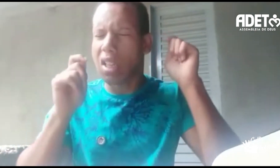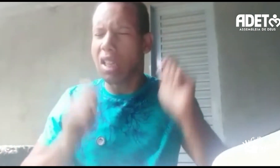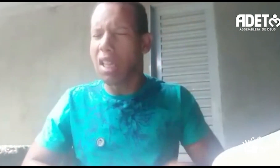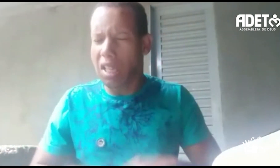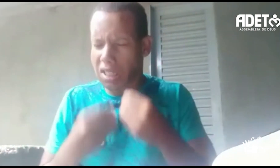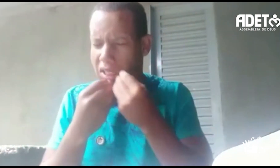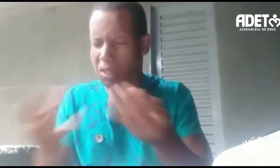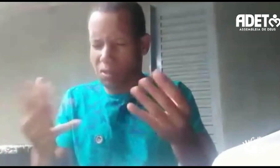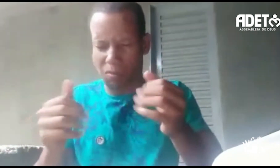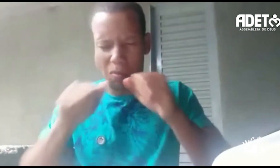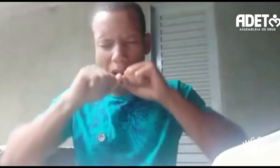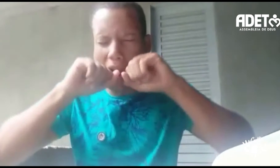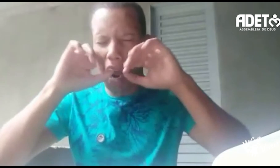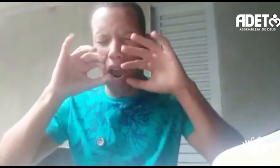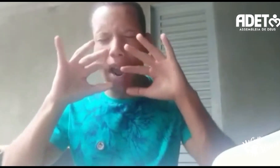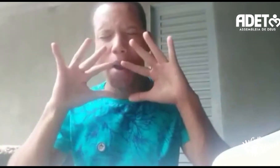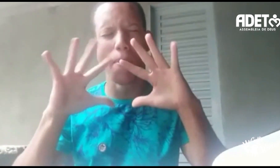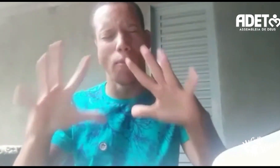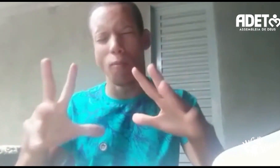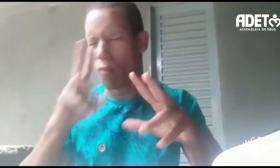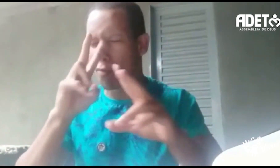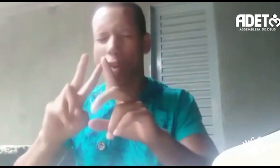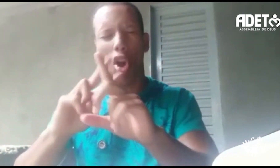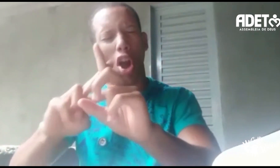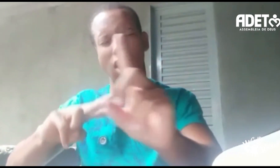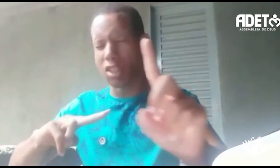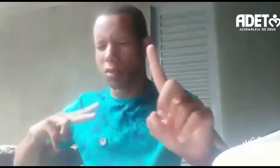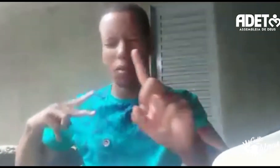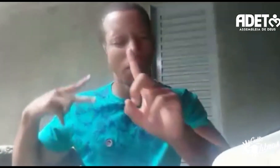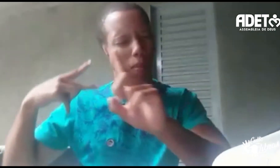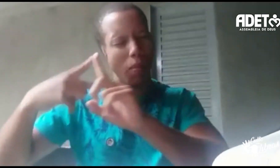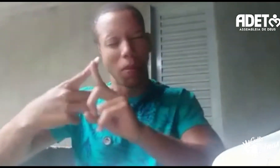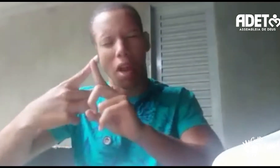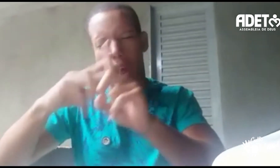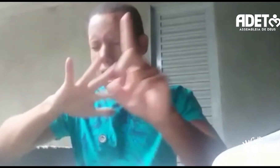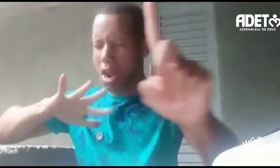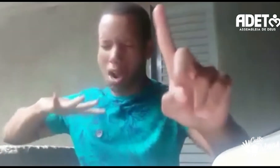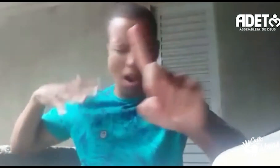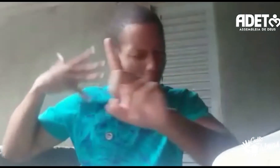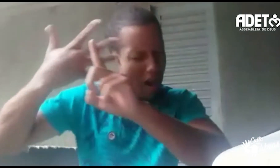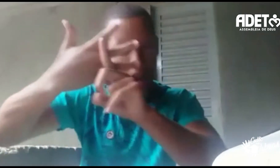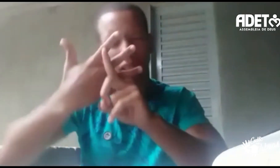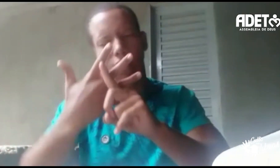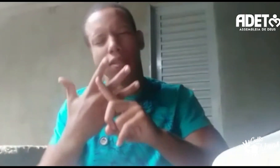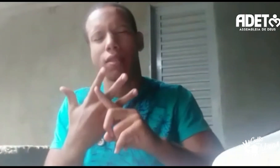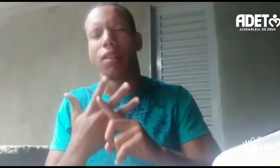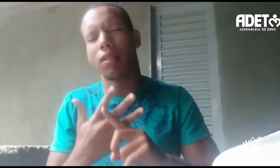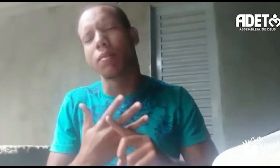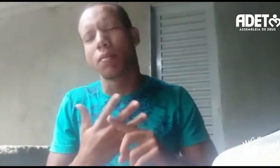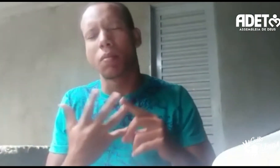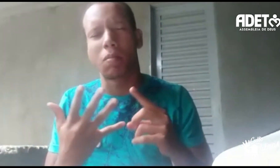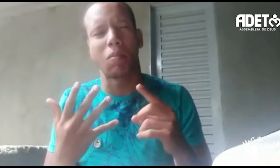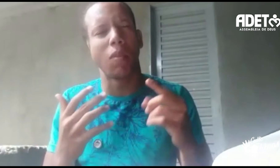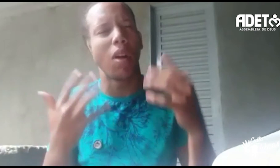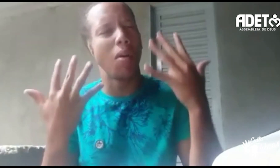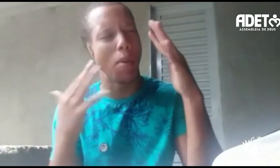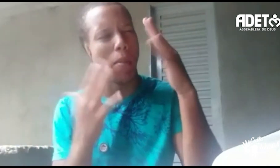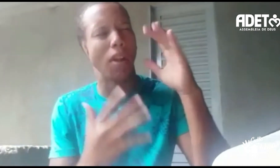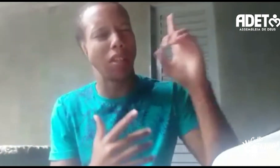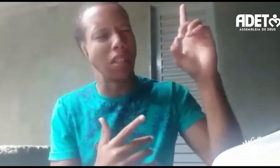glória, eu quero Te dar glória, eu quero abençoar esta pessoa, Senhor. Venha multiplicar todas as bênçãos, todas as Suas